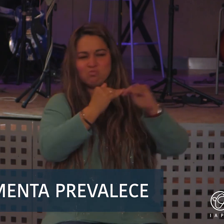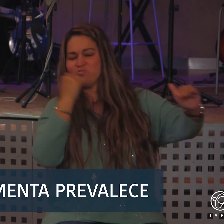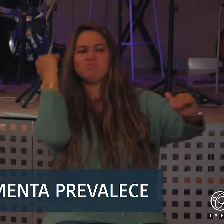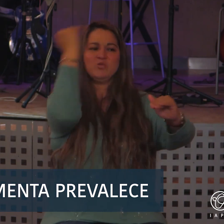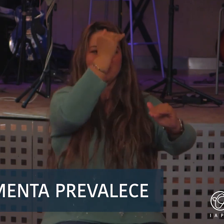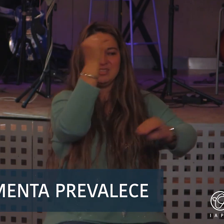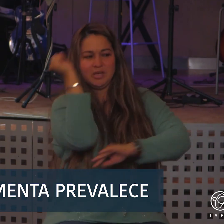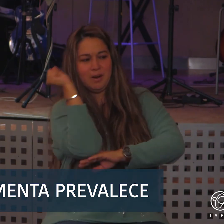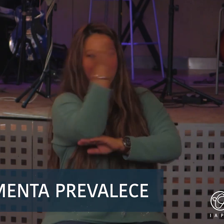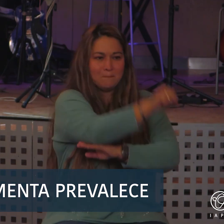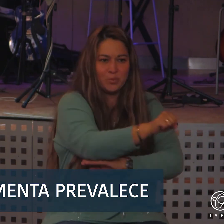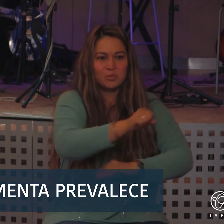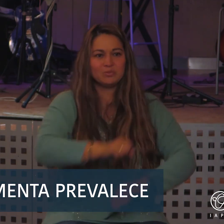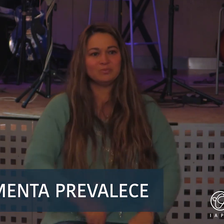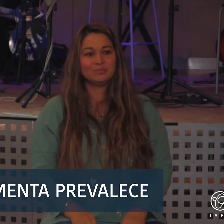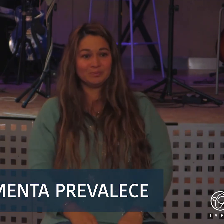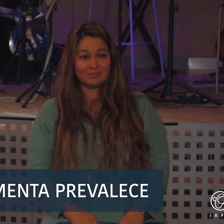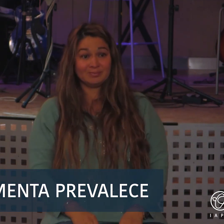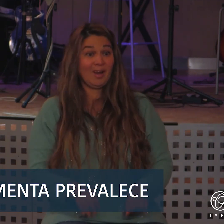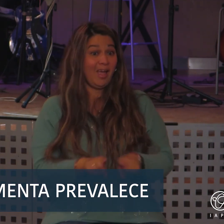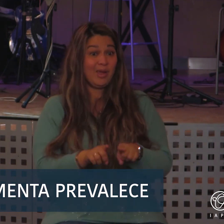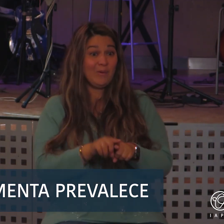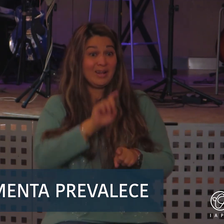águila en la tormenta está en su hábitat.